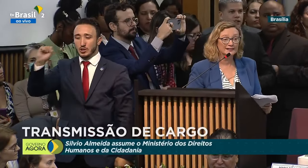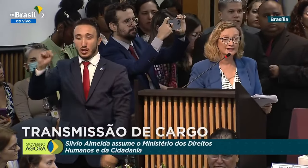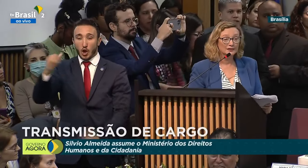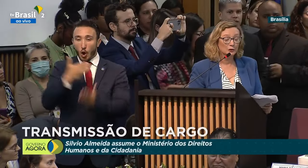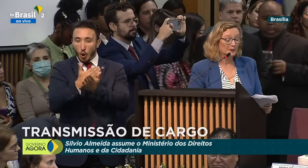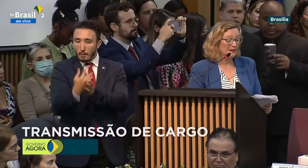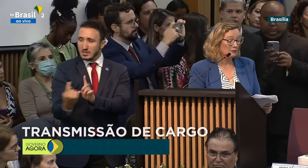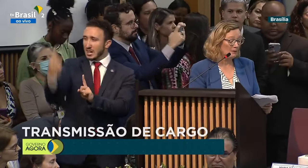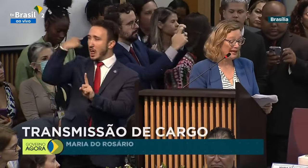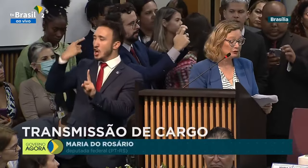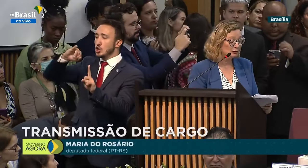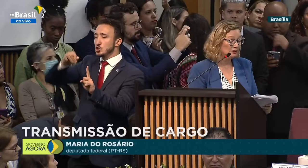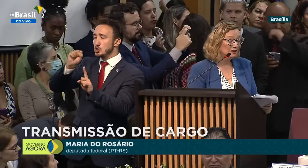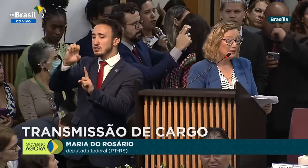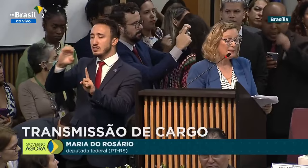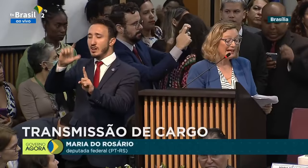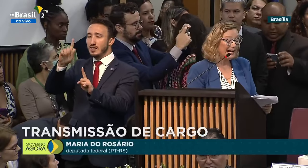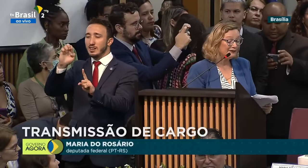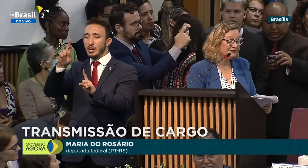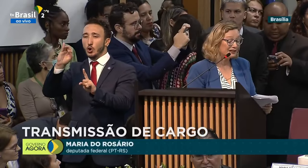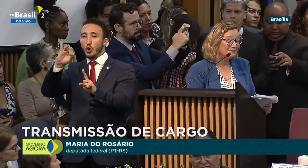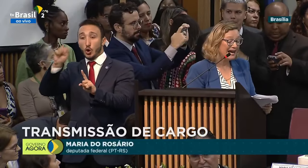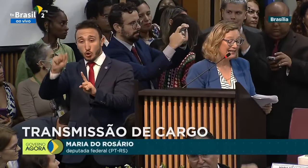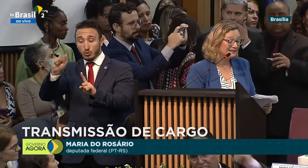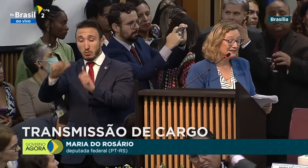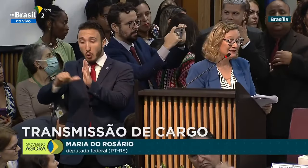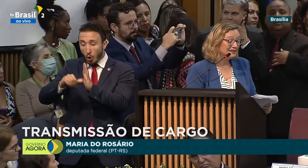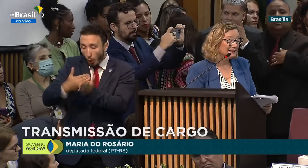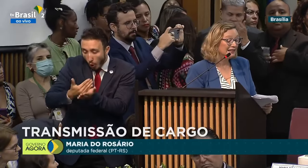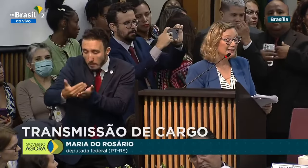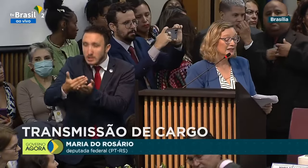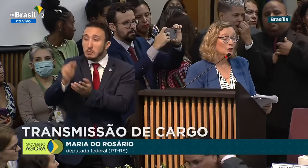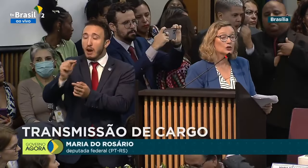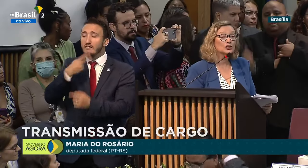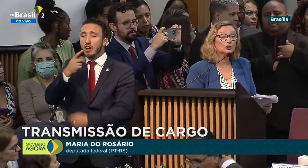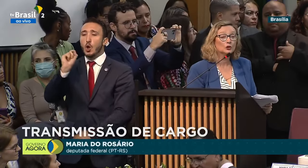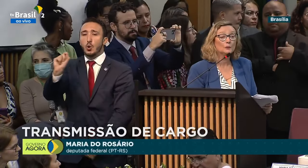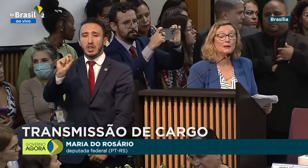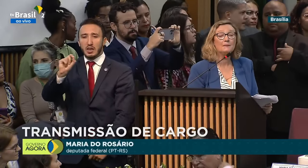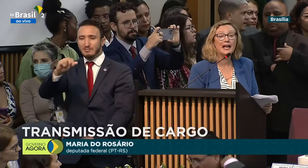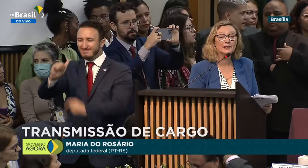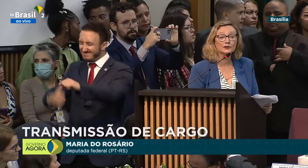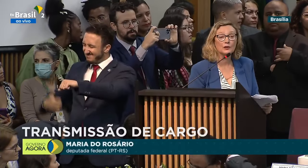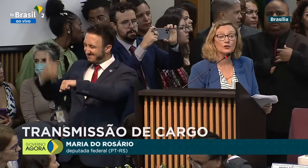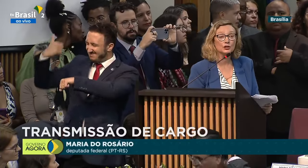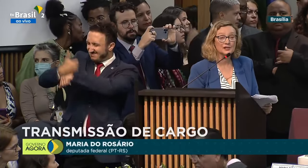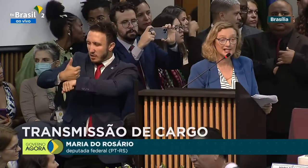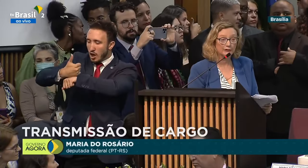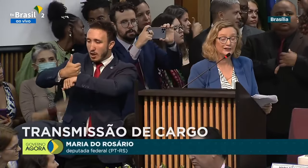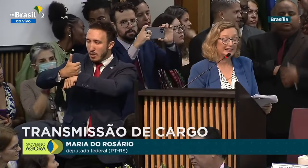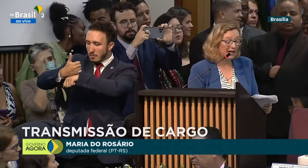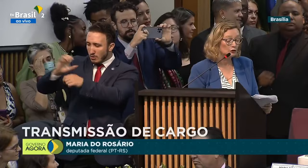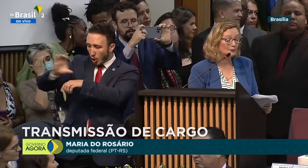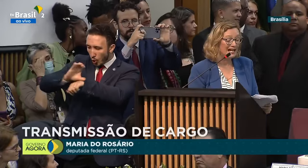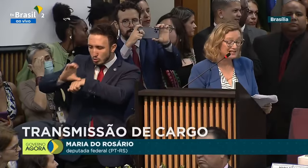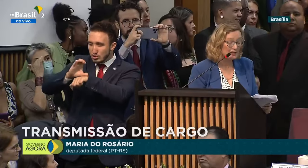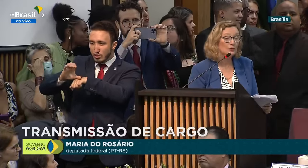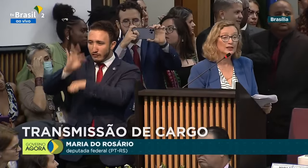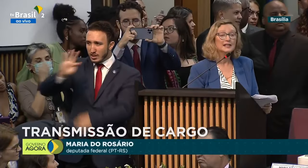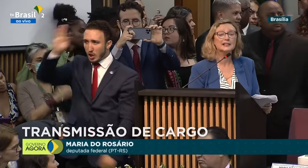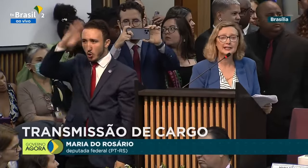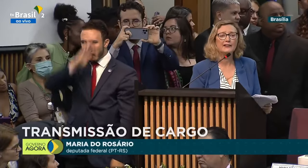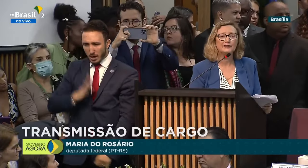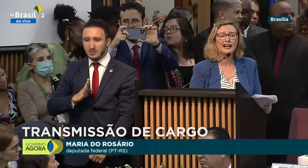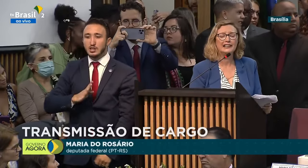Gregório no primeiro momento para afirmar que o título primeiro da Constituição Federal do Brasil